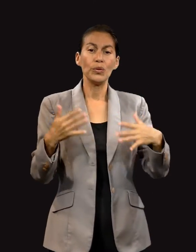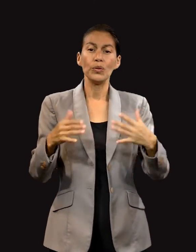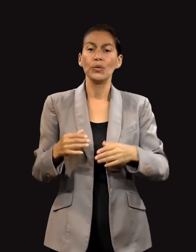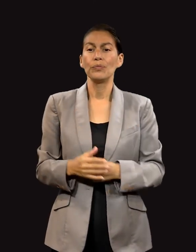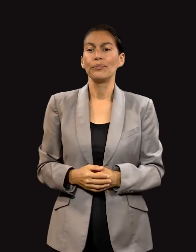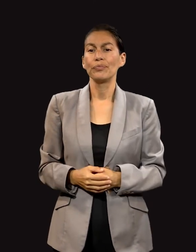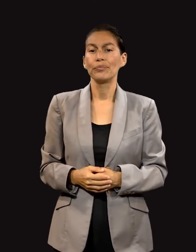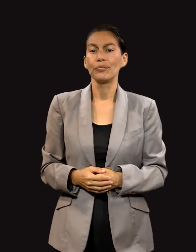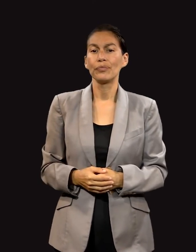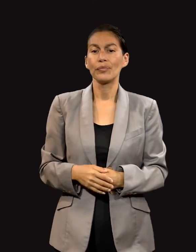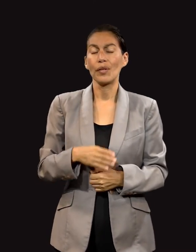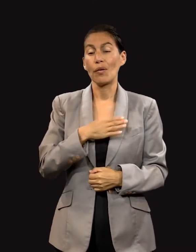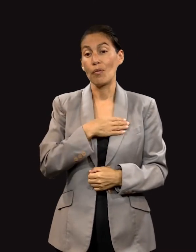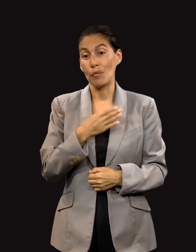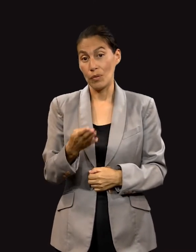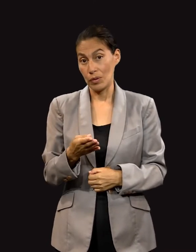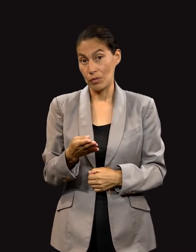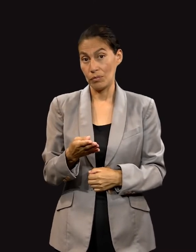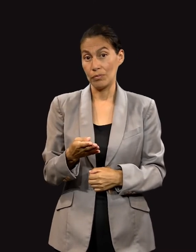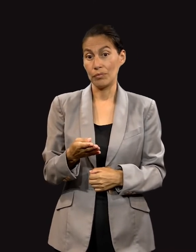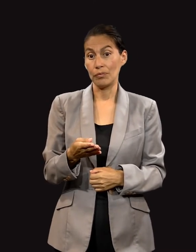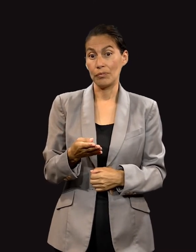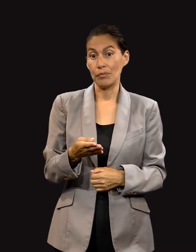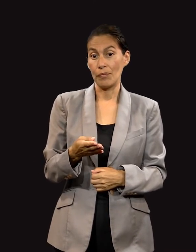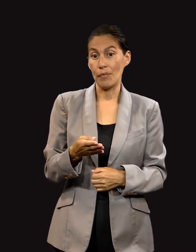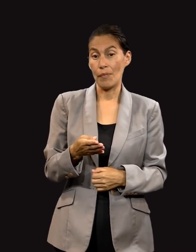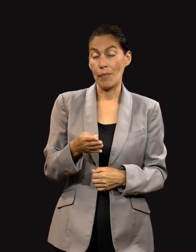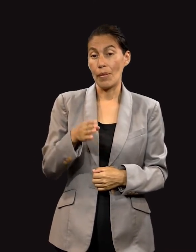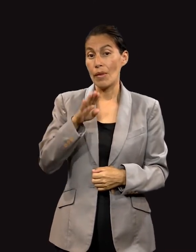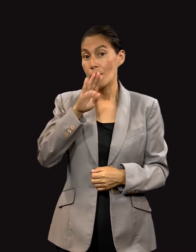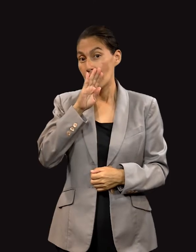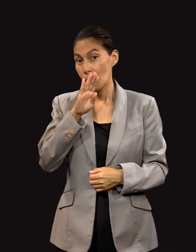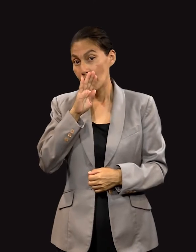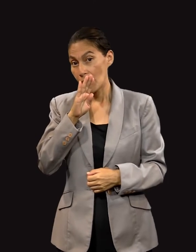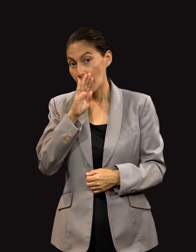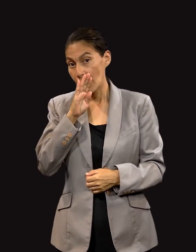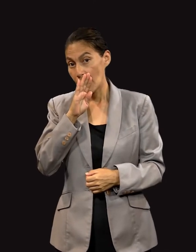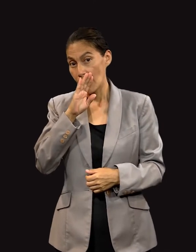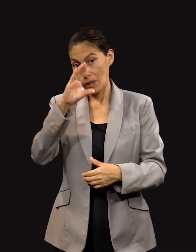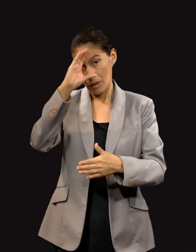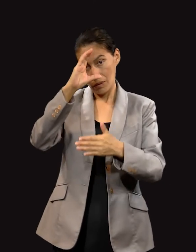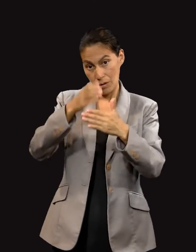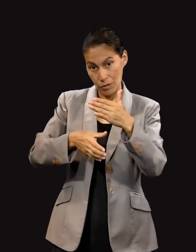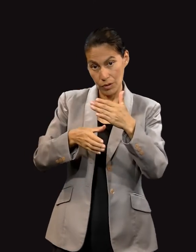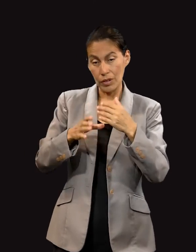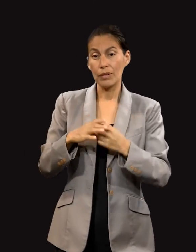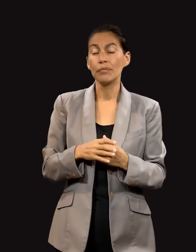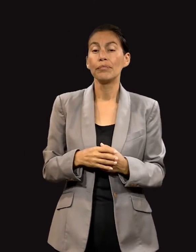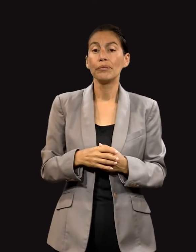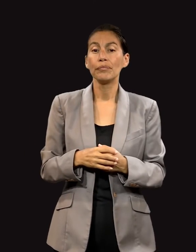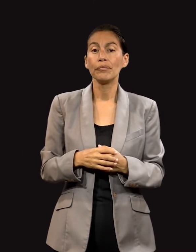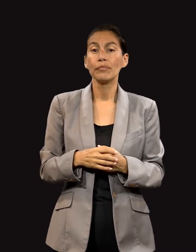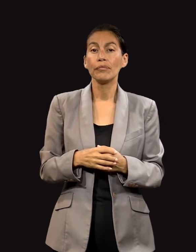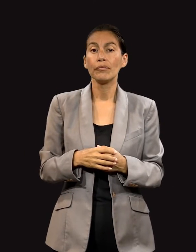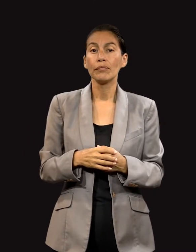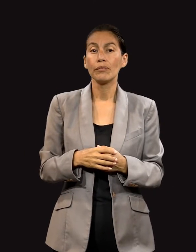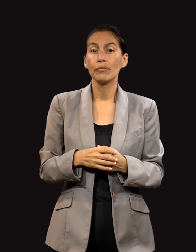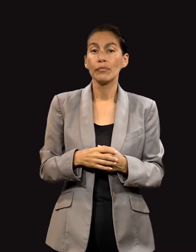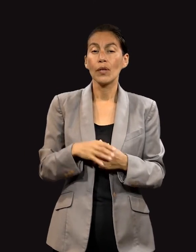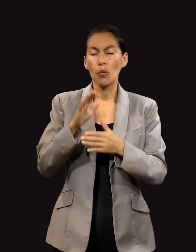Bueno, mi mamá era una persona, como se dice, no católica. Pero